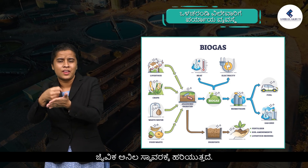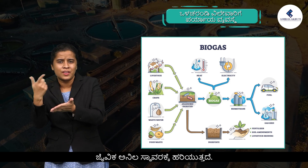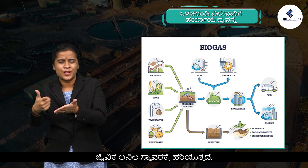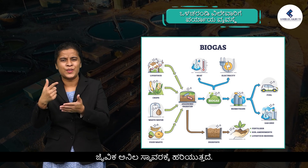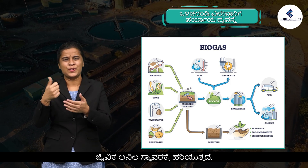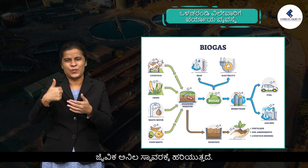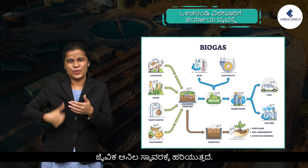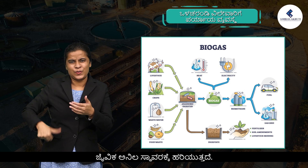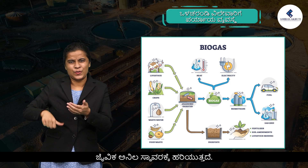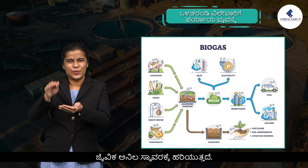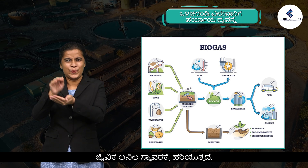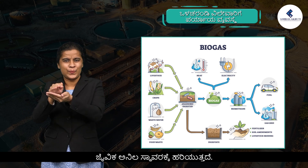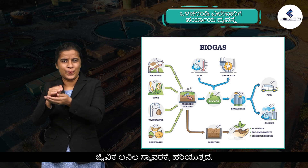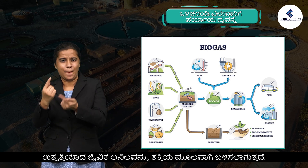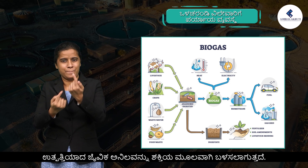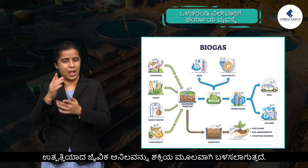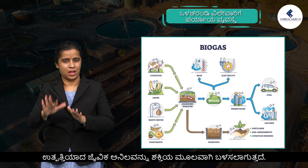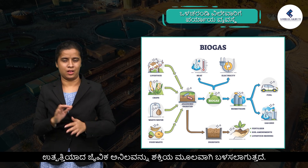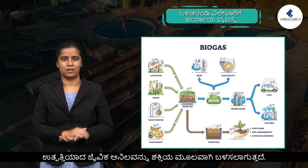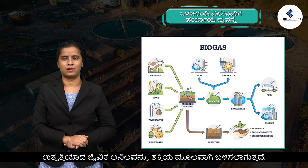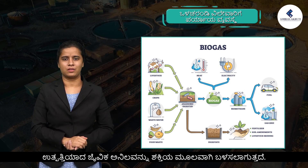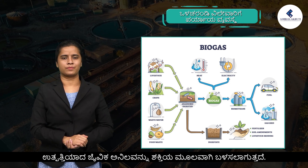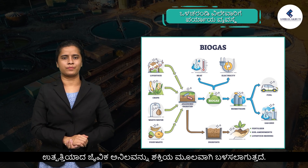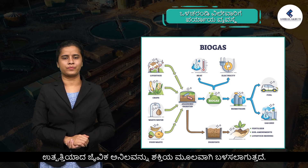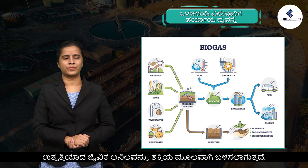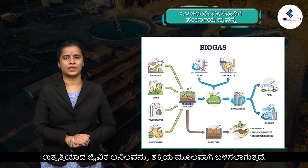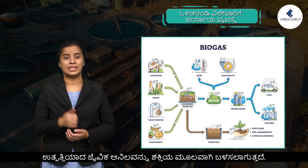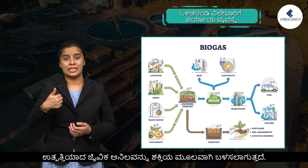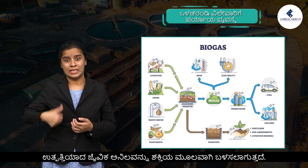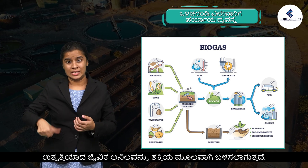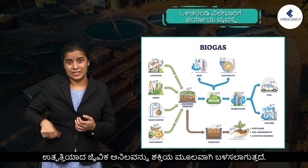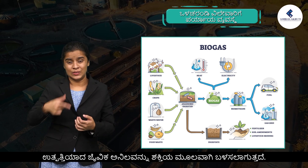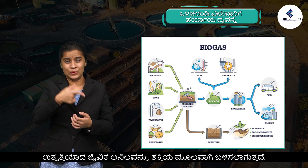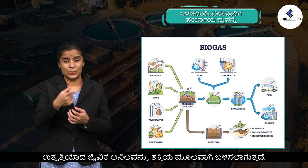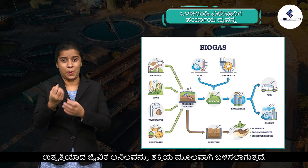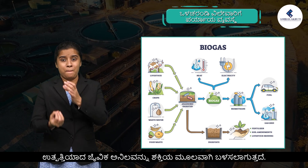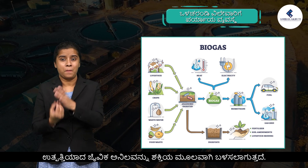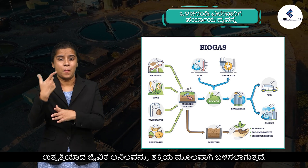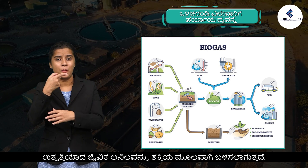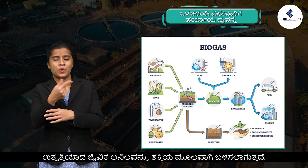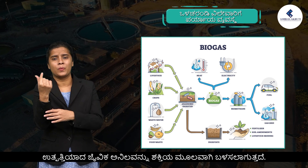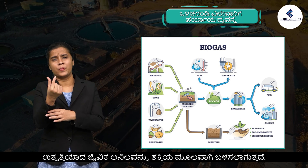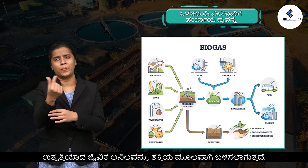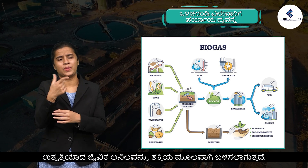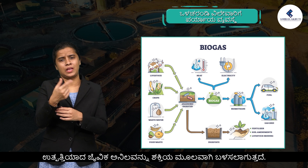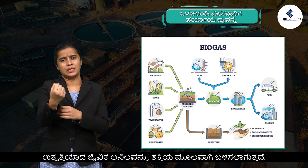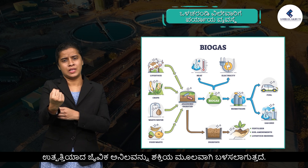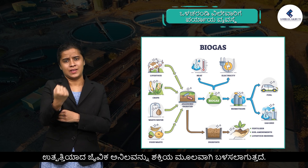ಸ್ಥಾವರಕ್ಕೆ ಹರಿಯುತ್ತದೆ. ಉತ್ಪತ್ತಿಯಾದ ಜೈವಿಕ ಅನಿಲವನ್ನು ಶಕ್ತಿಯ